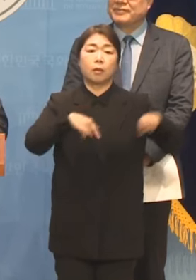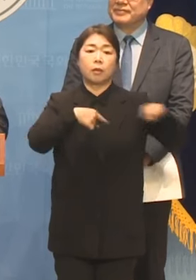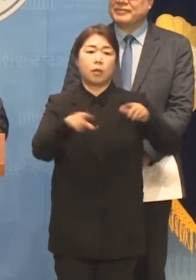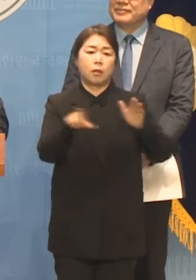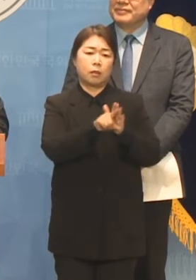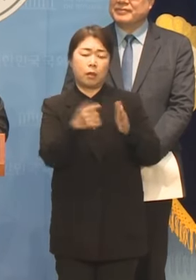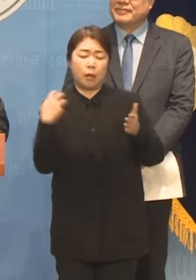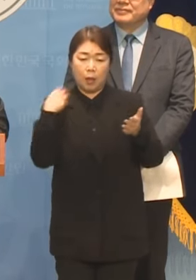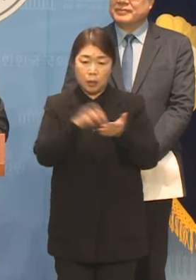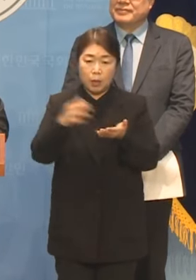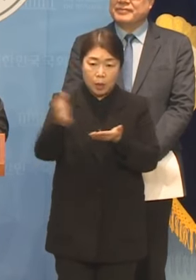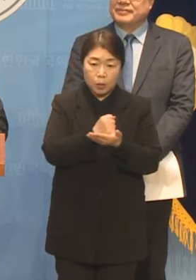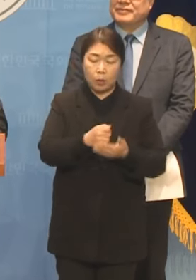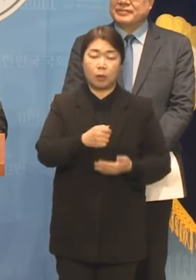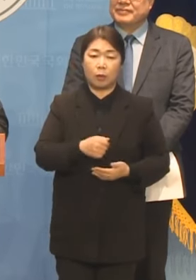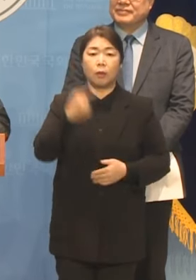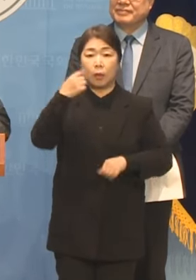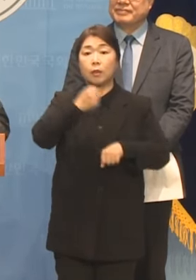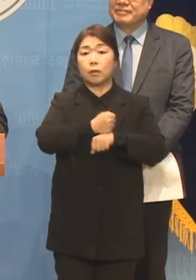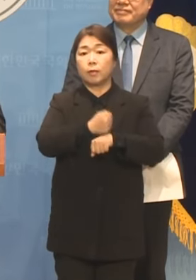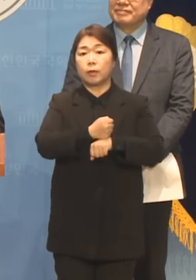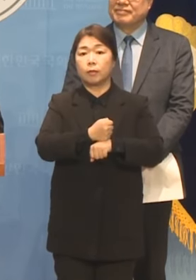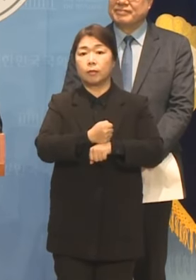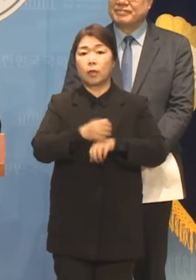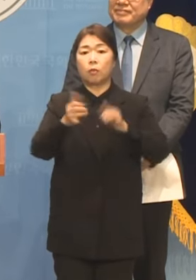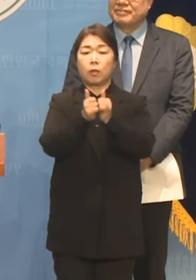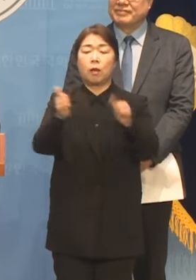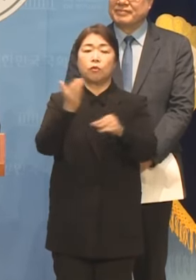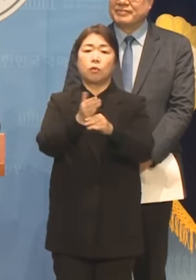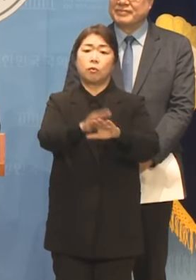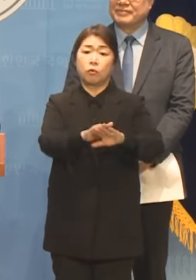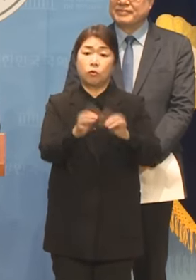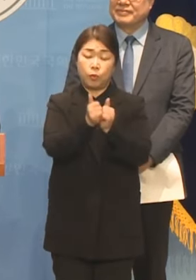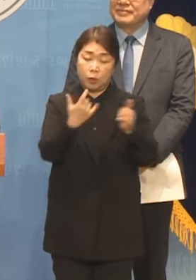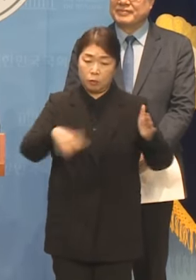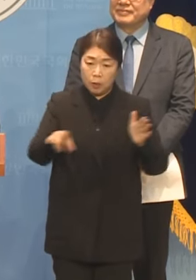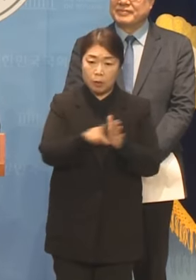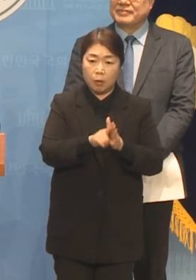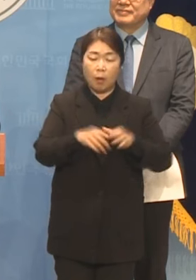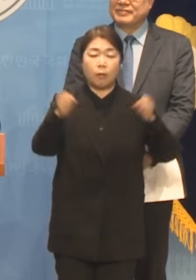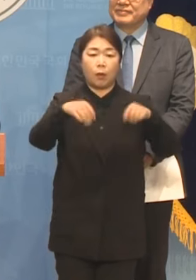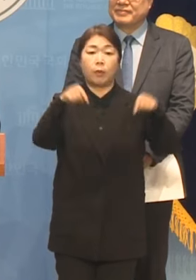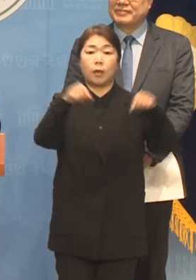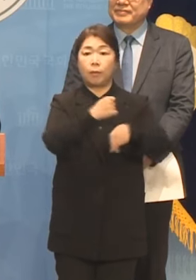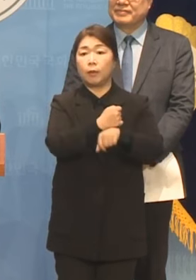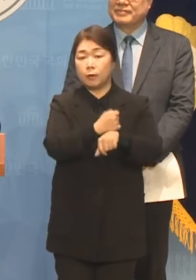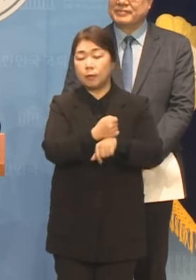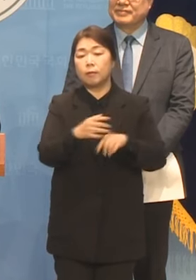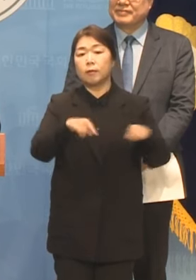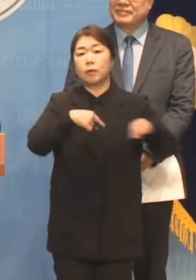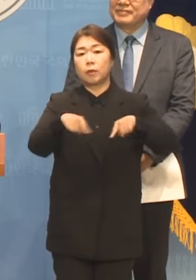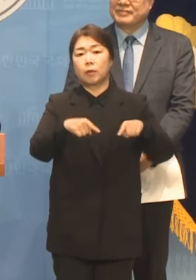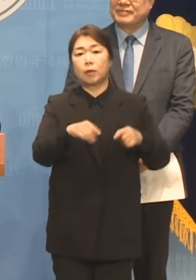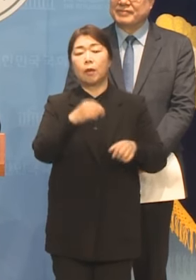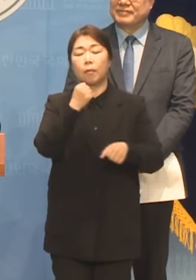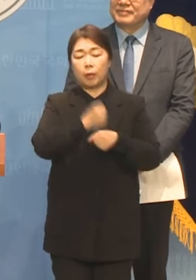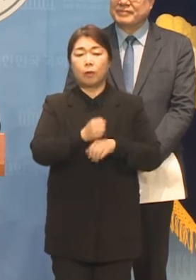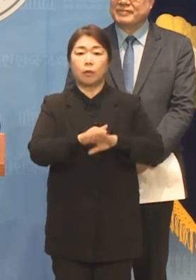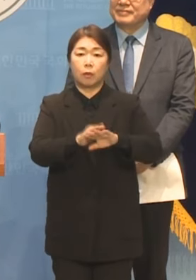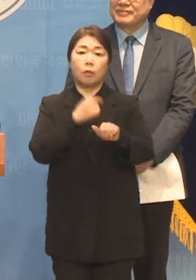회복하도록 하겠습니다 오지 국민을 중심해 두고 국민을 위해 대와 타협하는 정치를